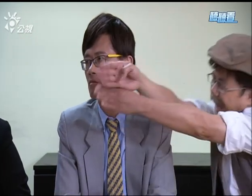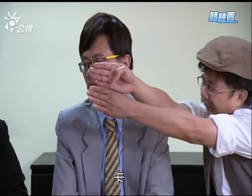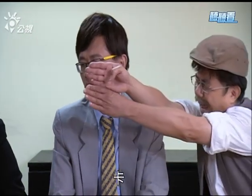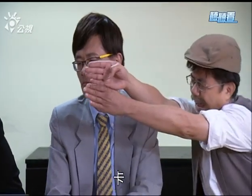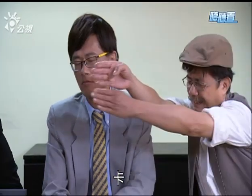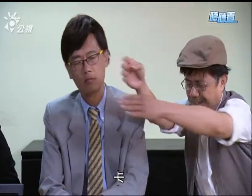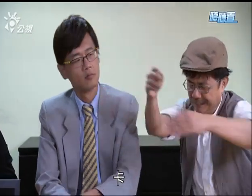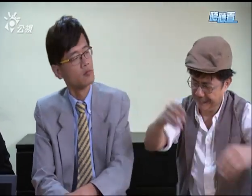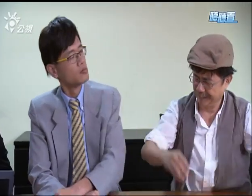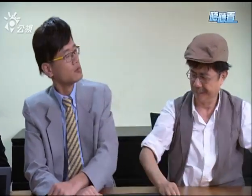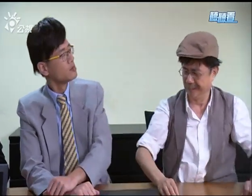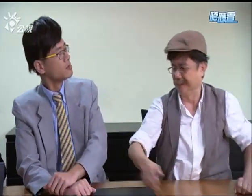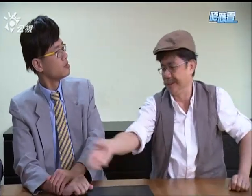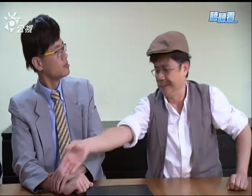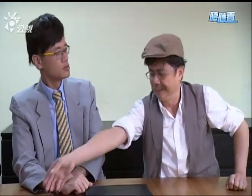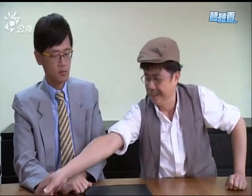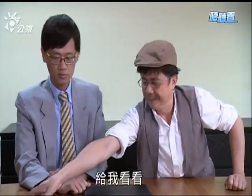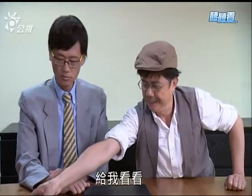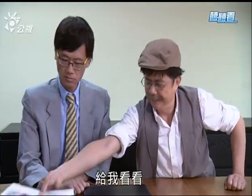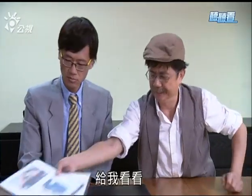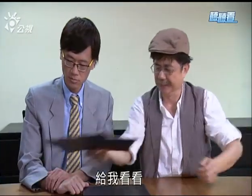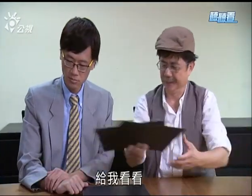咔，哎，给我看看啊，